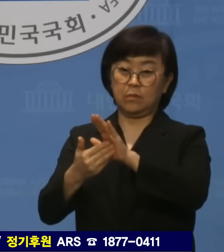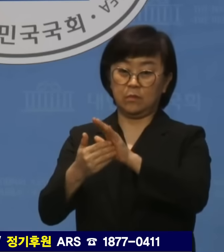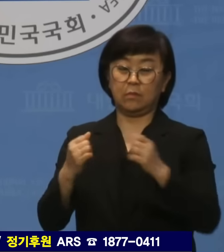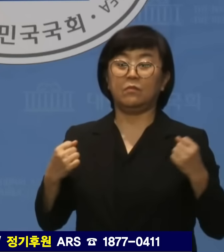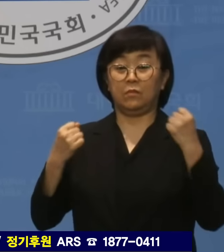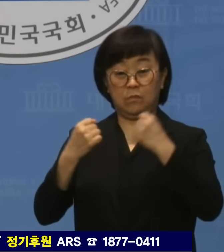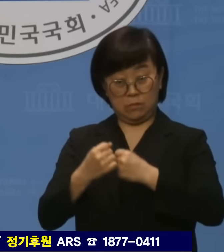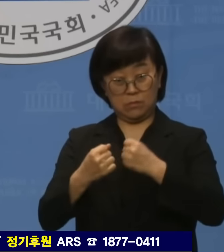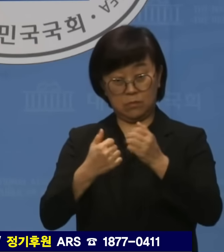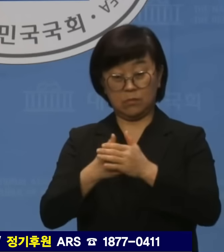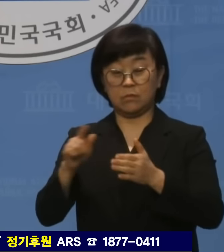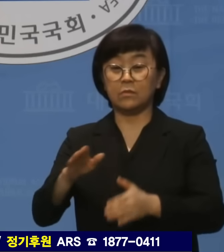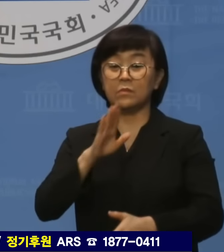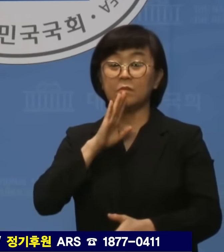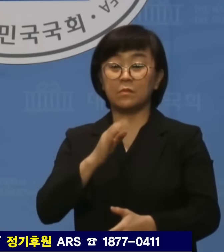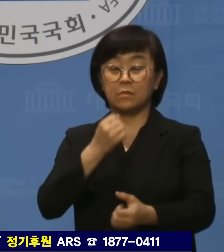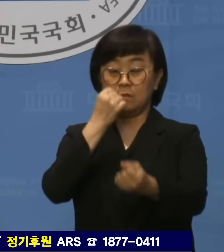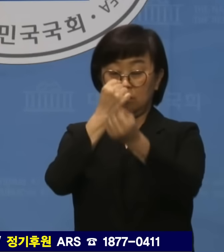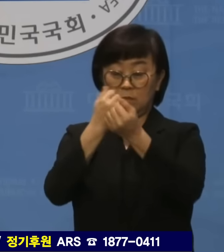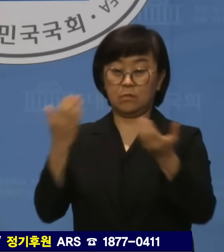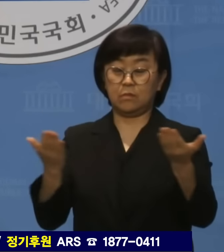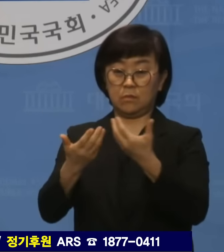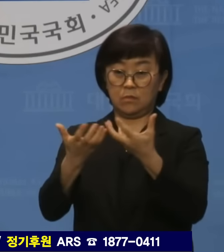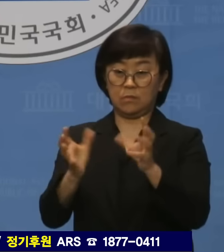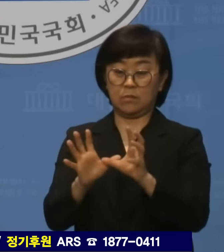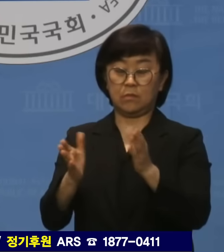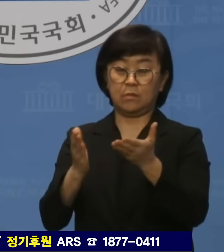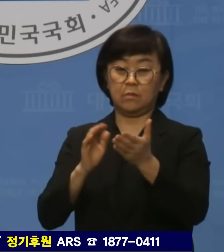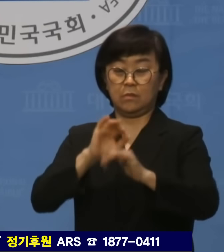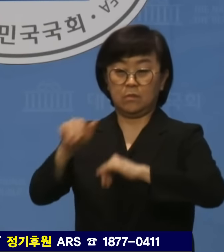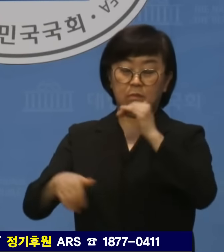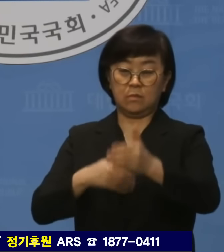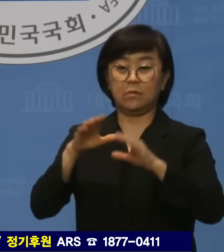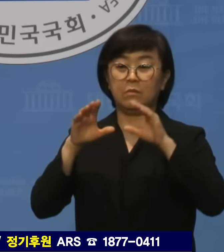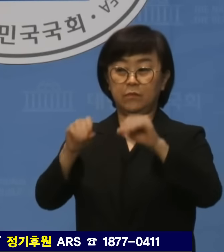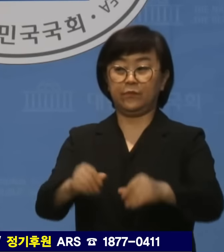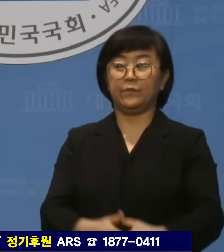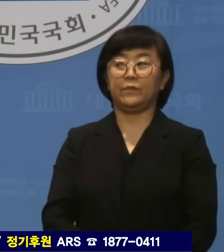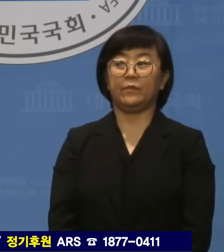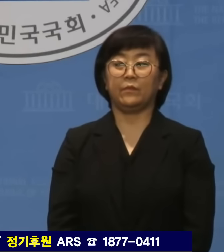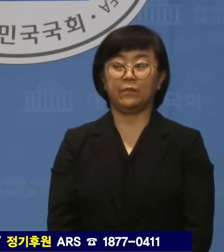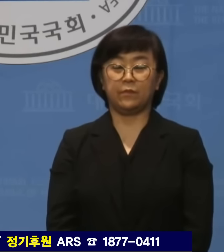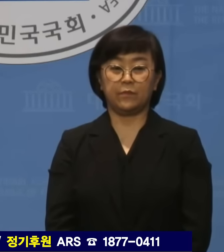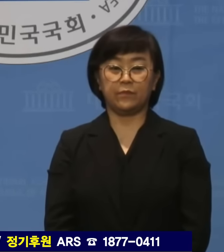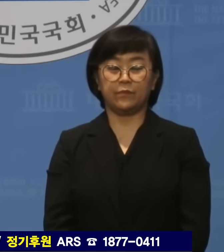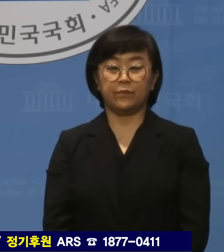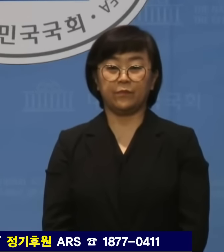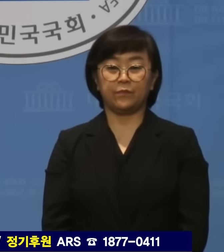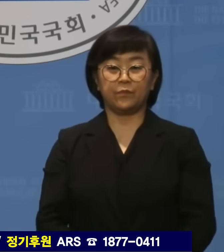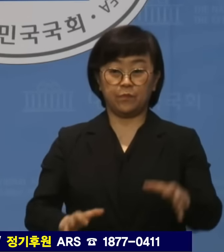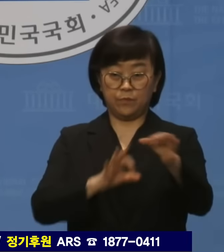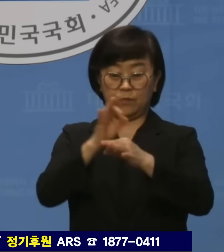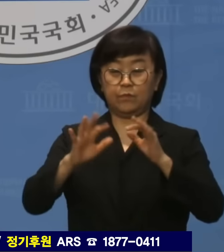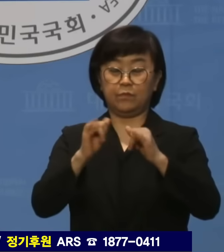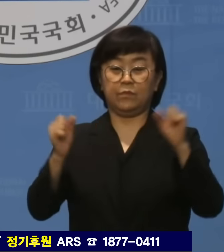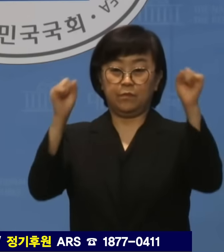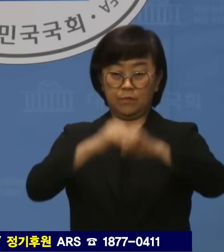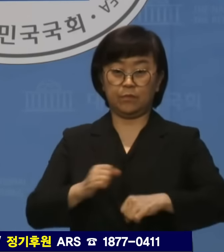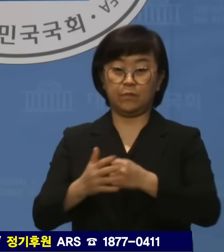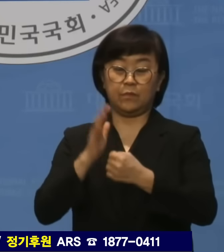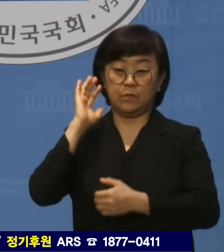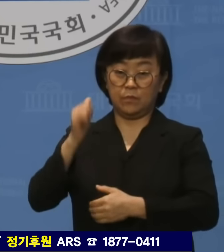삼으려는 파렴치한 당무 개입을 당장 중단하십시오 경제와 민생이 무너지고 있는데